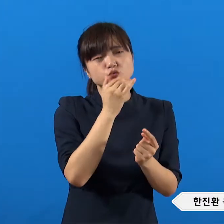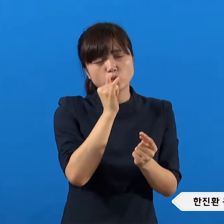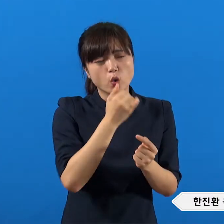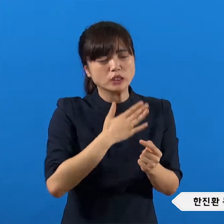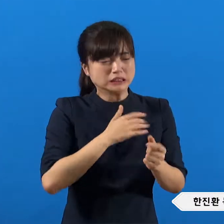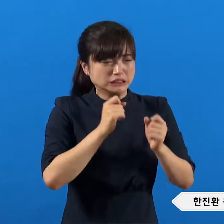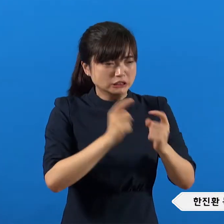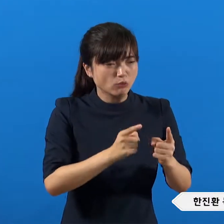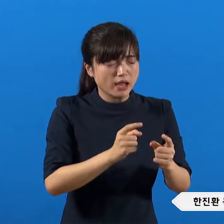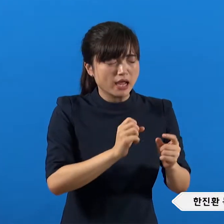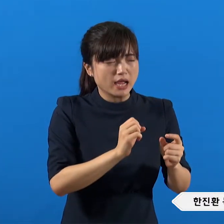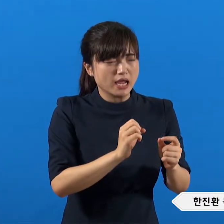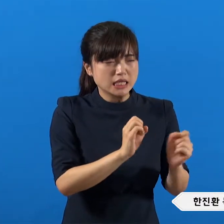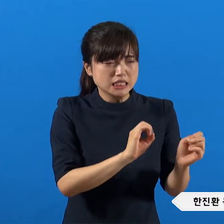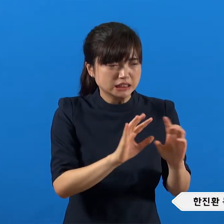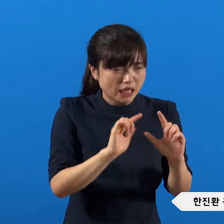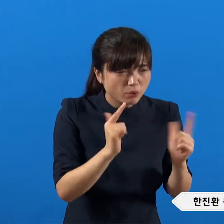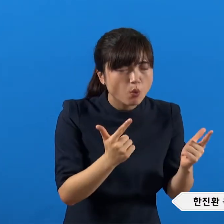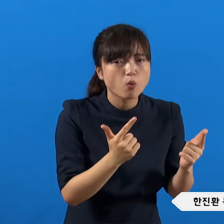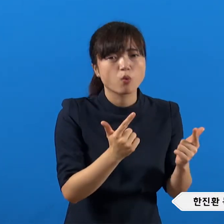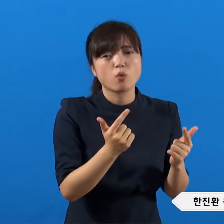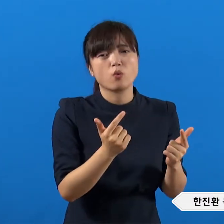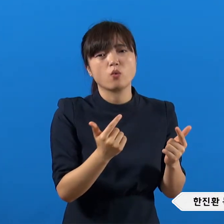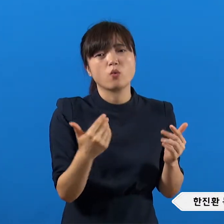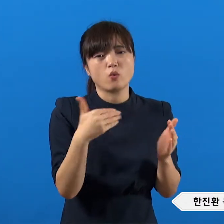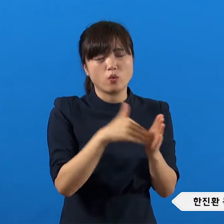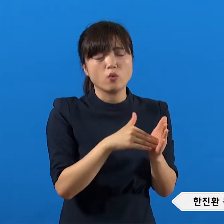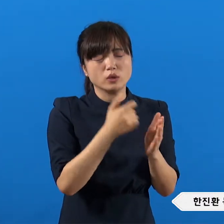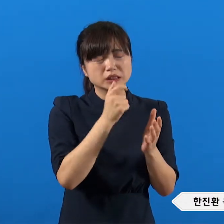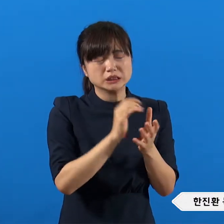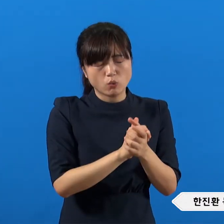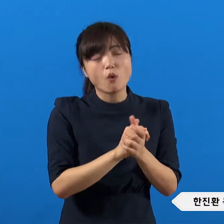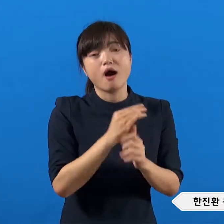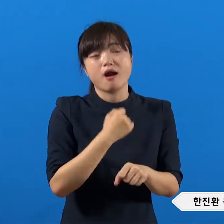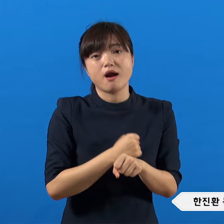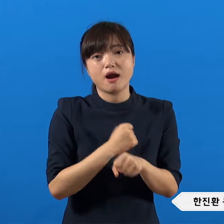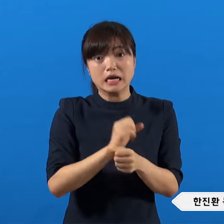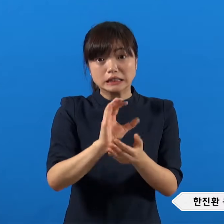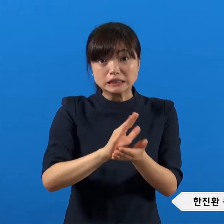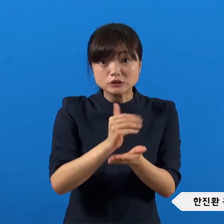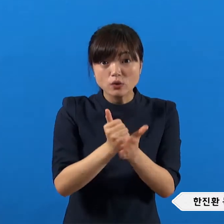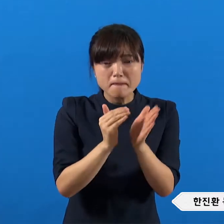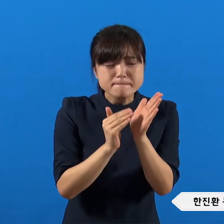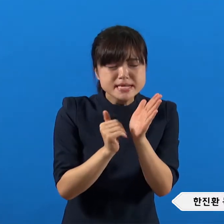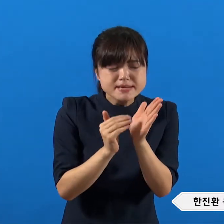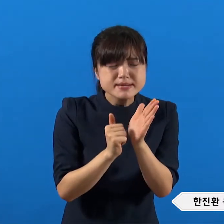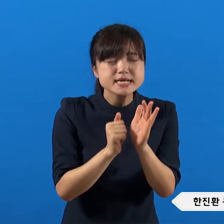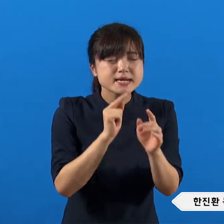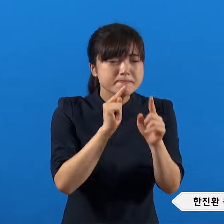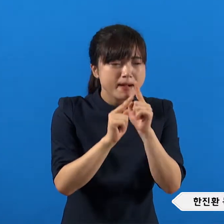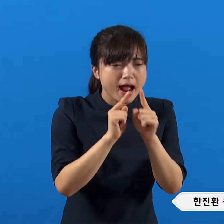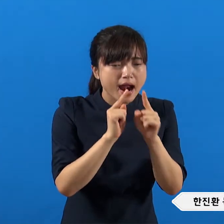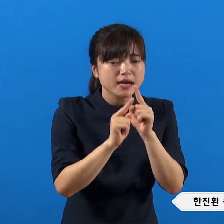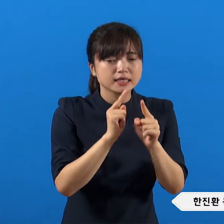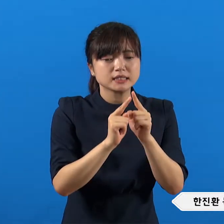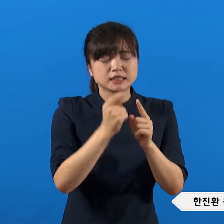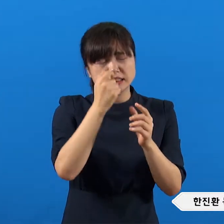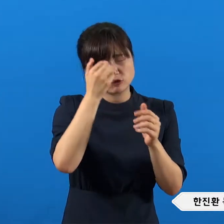놓치지 않도록 그렇게 기도하라. 그 다음에 그리스도의 비밀을 말하게 하시기를